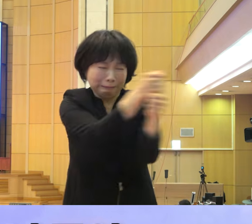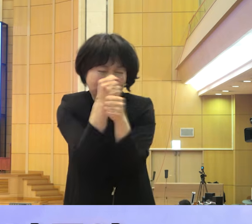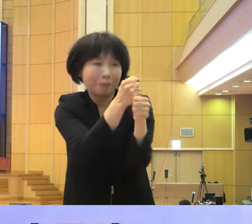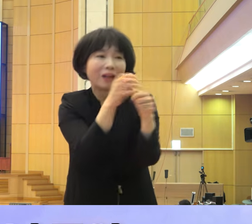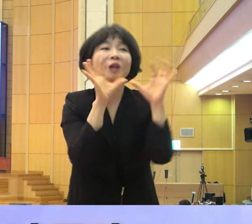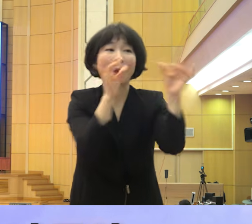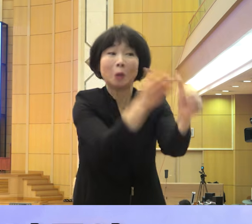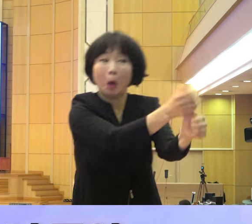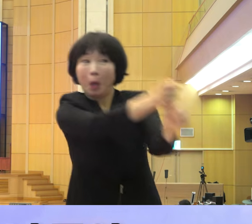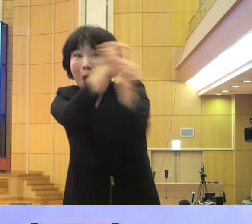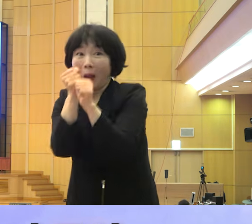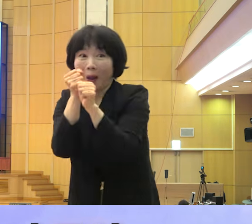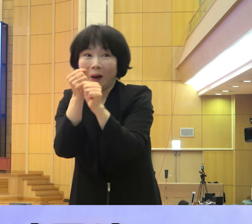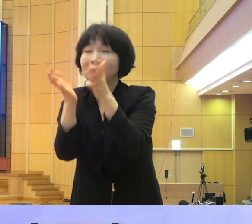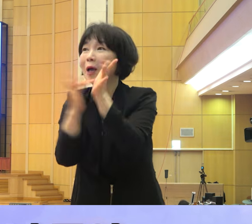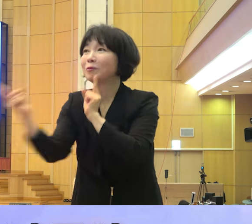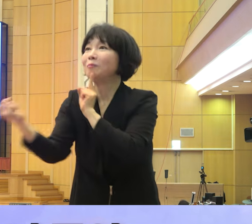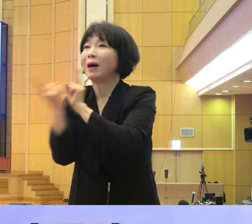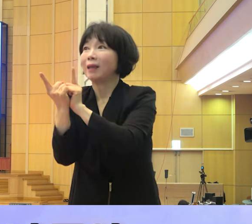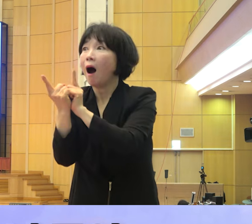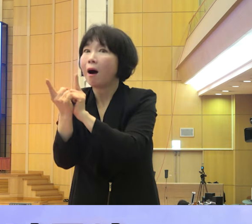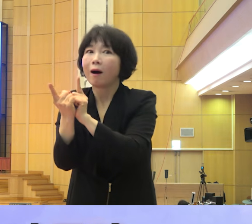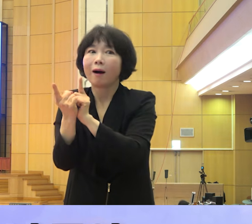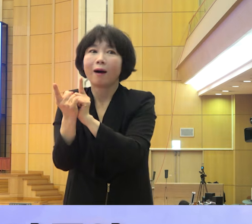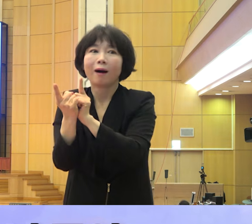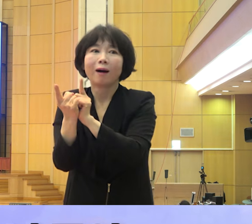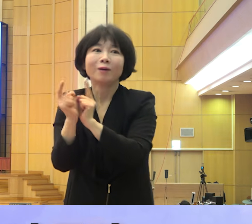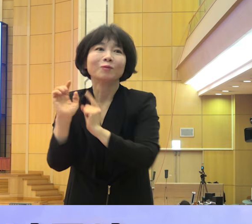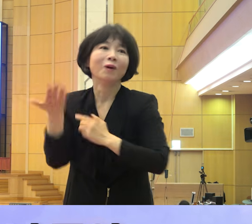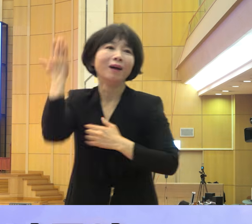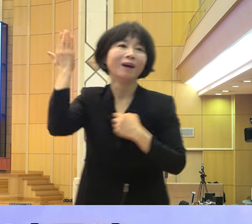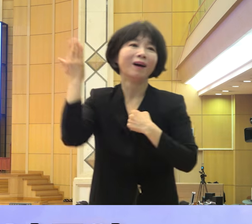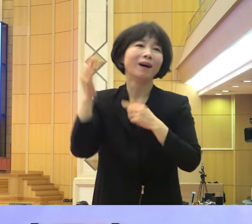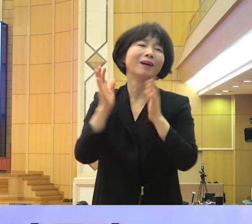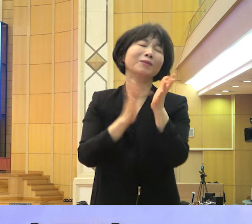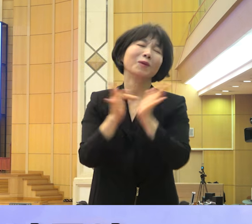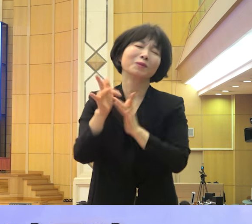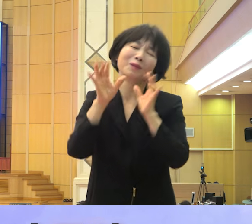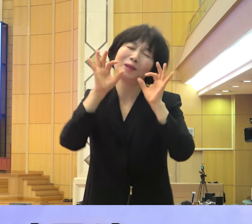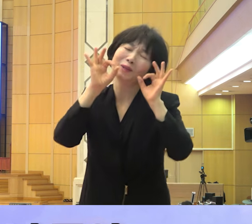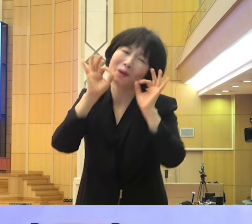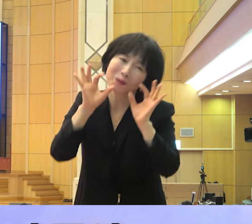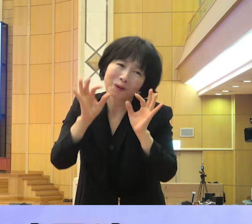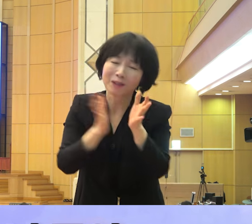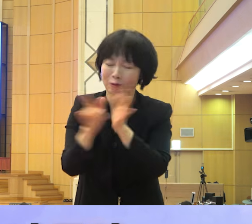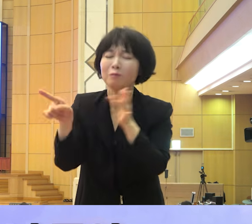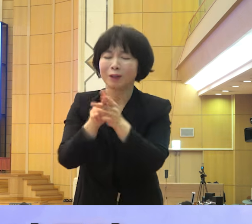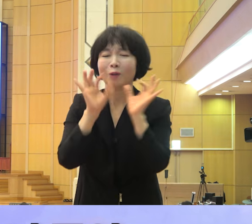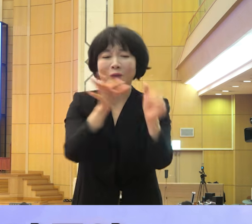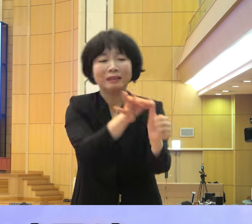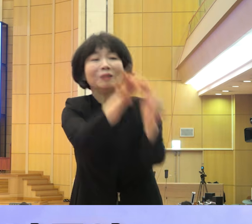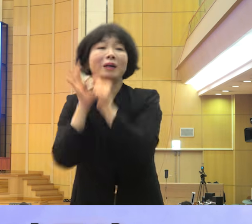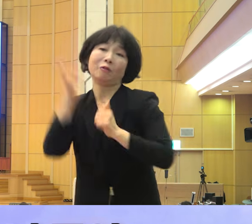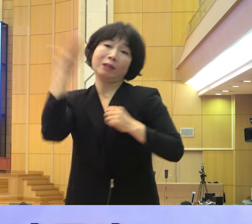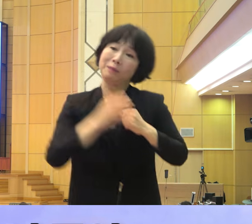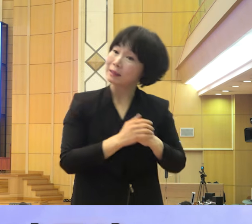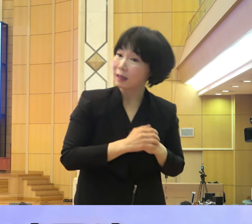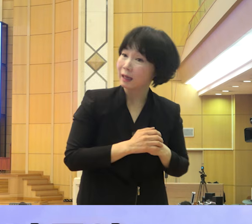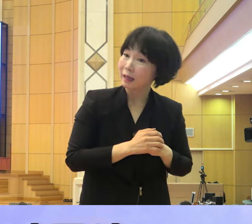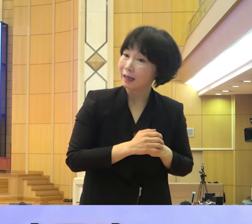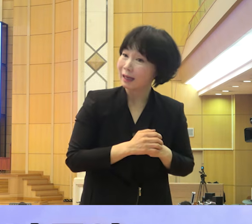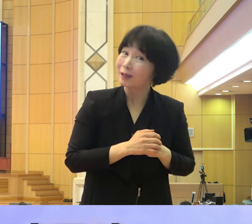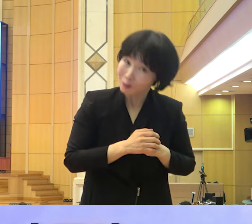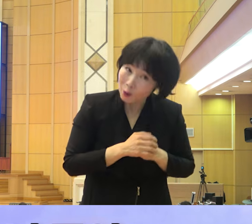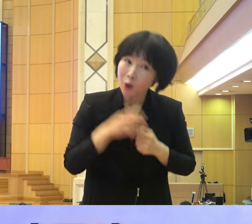해서 예수님을 믿게 한 자가 바로 안드레고, 빌립이라는 형제는 자기 마을에